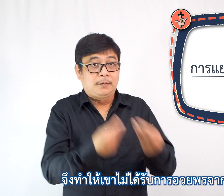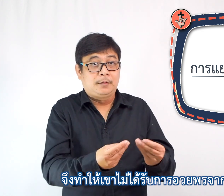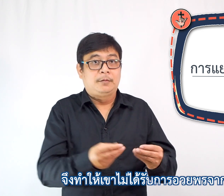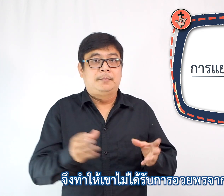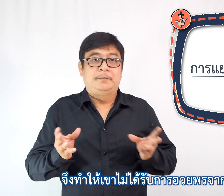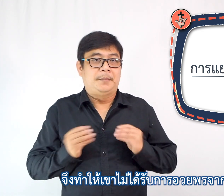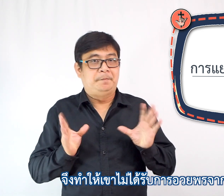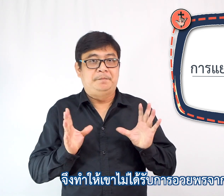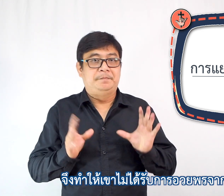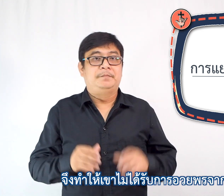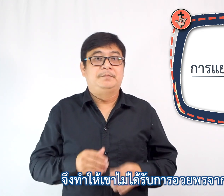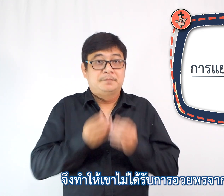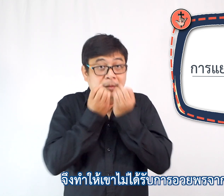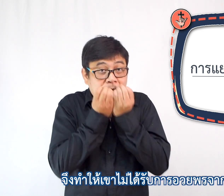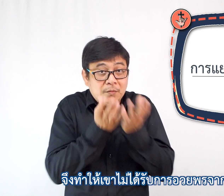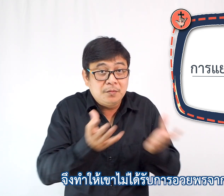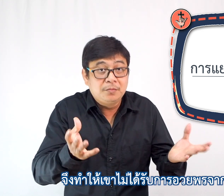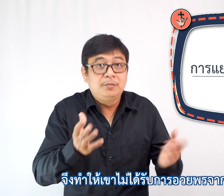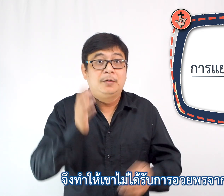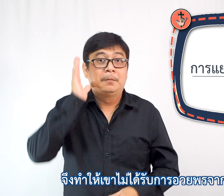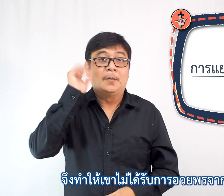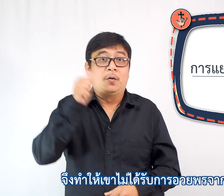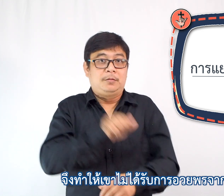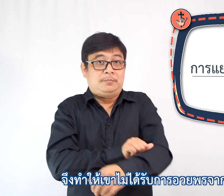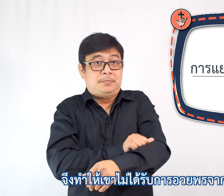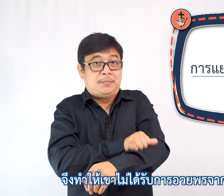จึงทำให้เขาไม่ได้รับการอวยพรจากพ่อของเขา